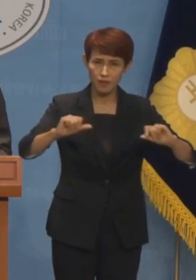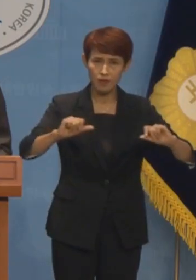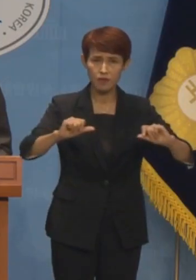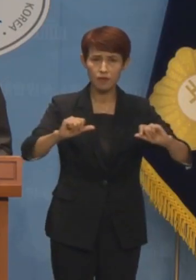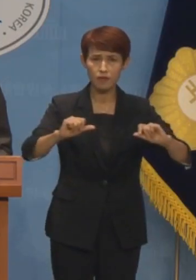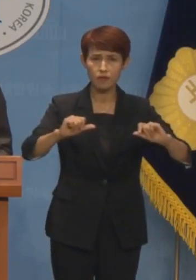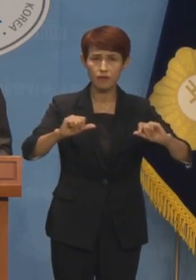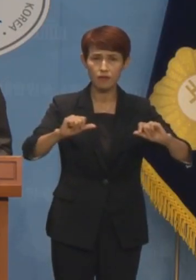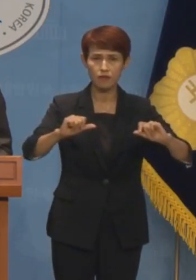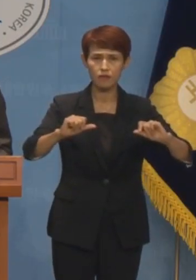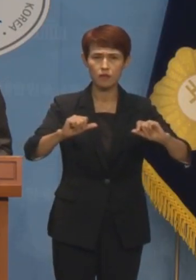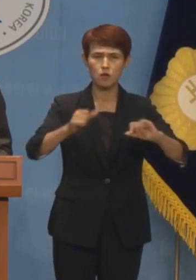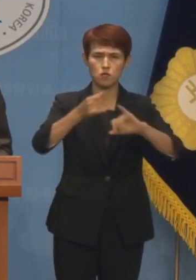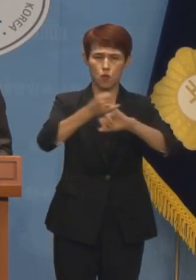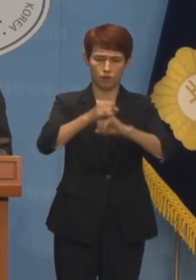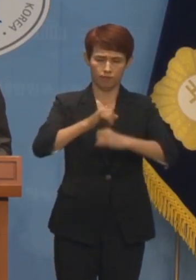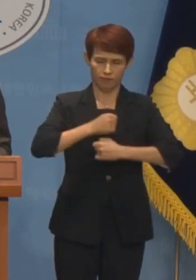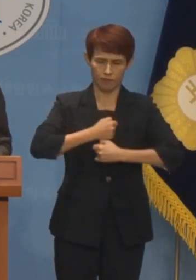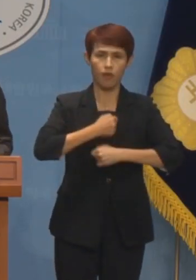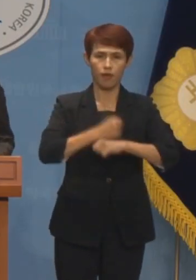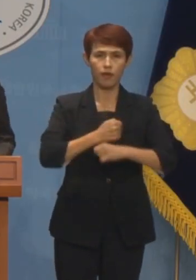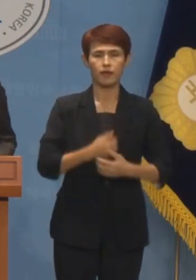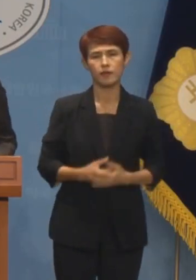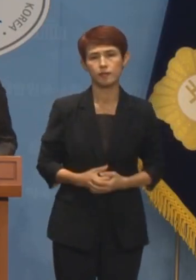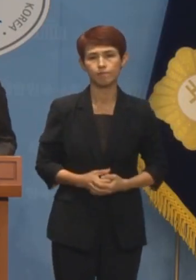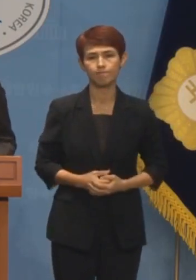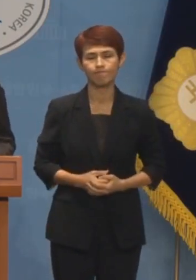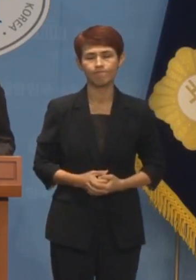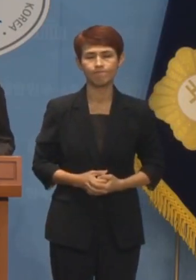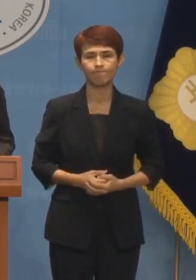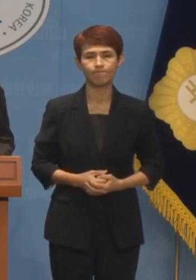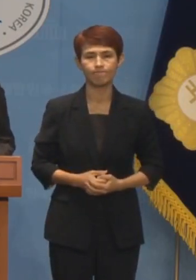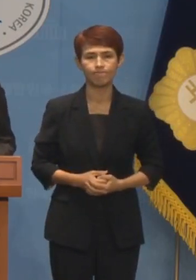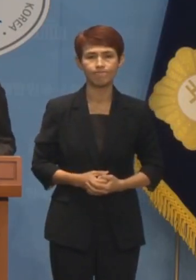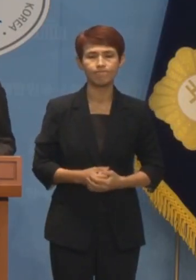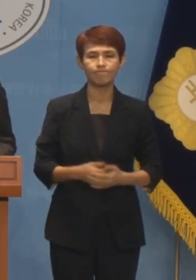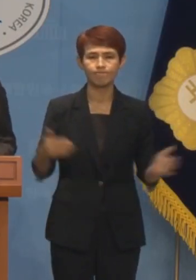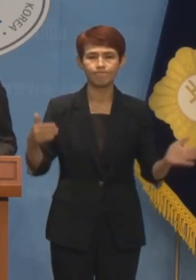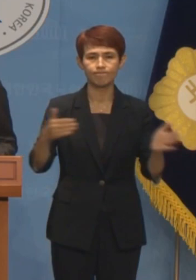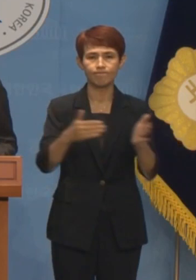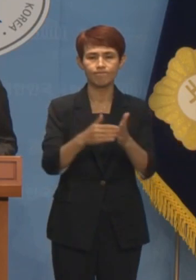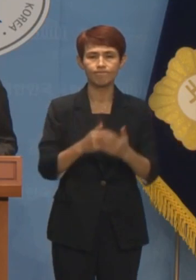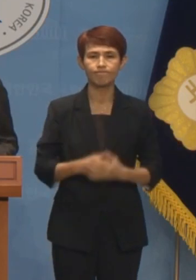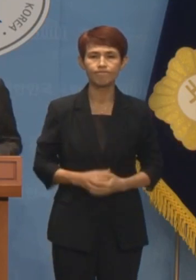반드시 지켜내겠습니다. 이상입니다.